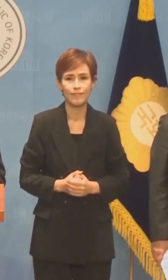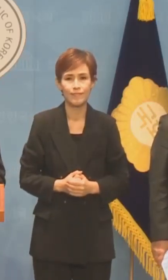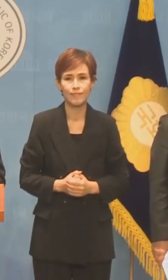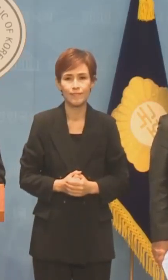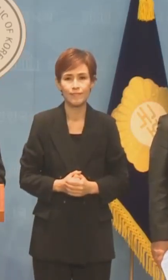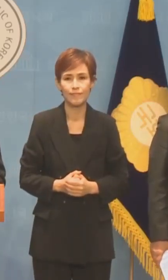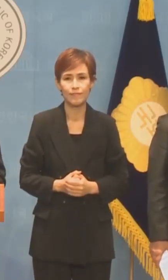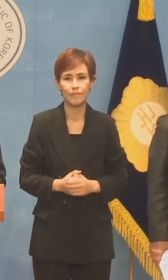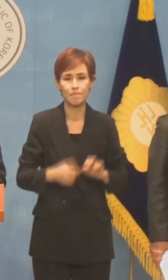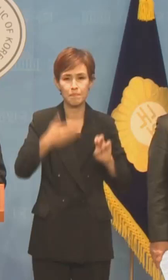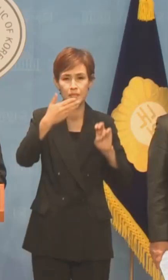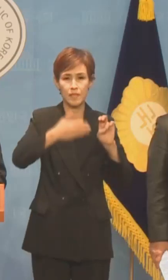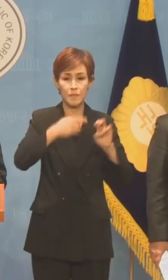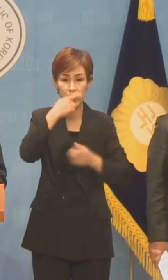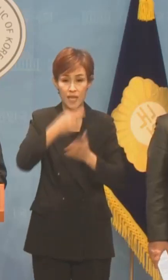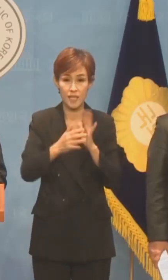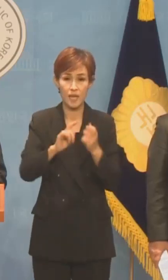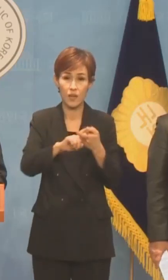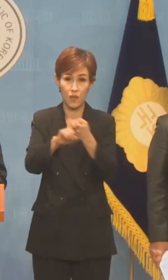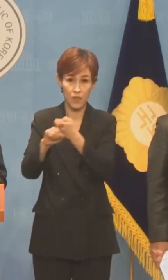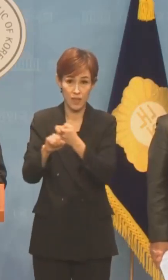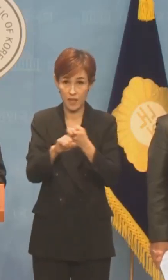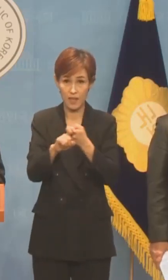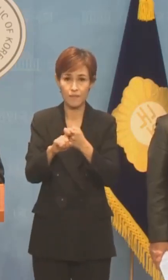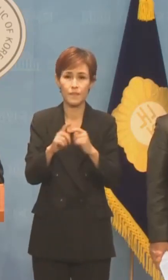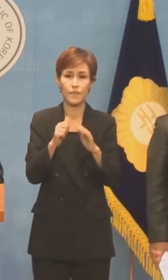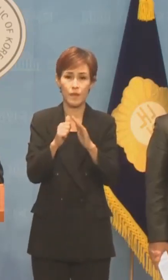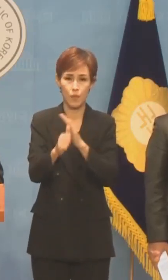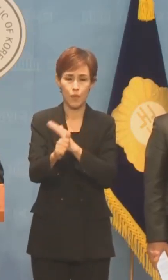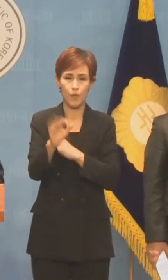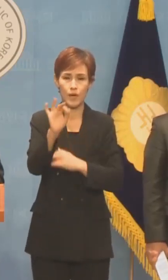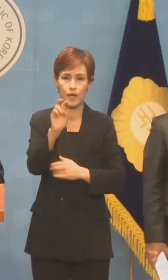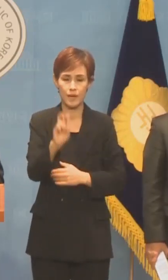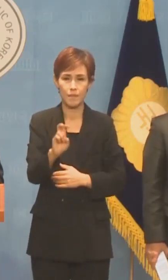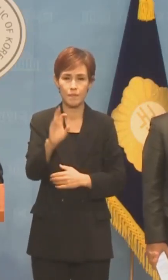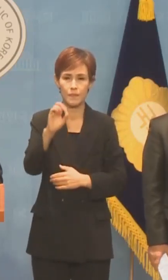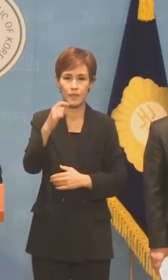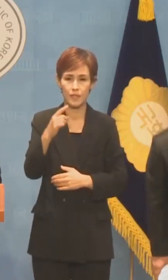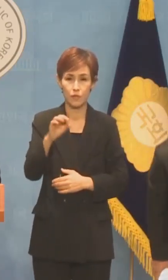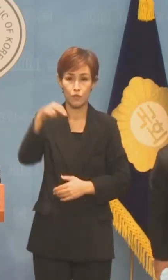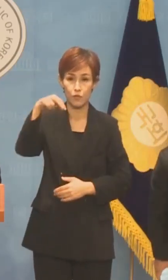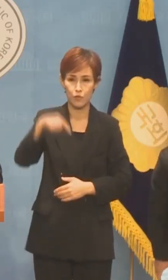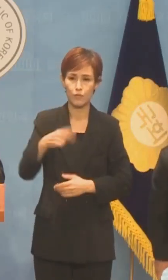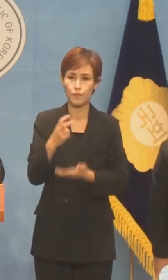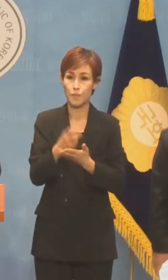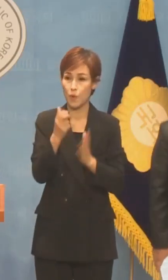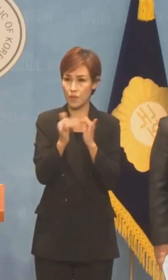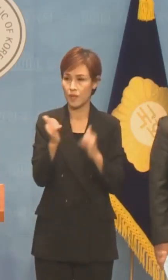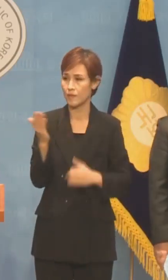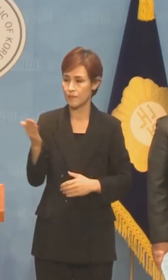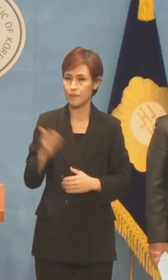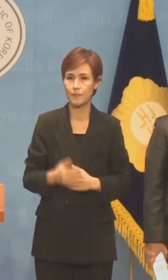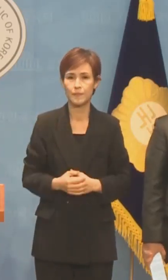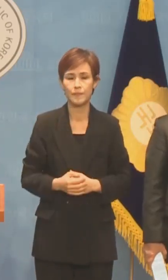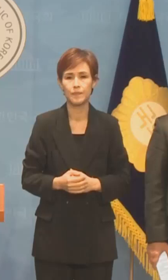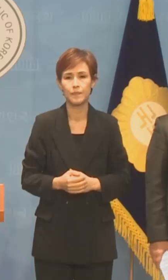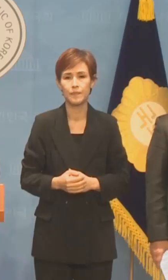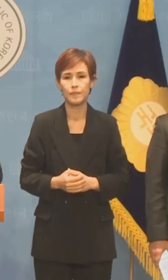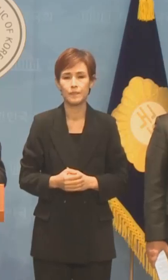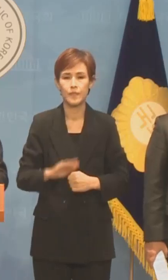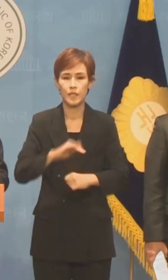먼저 미디어 피해자 연대 언프레이싱 대표 임엉수 변호사입니다. 미디어